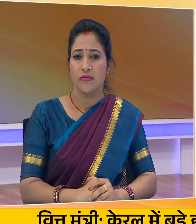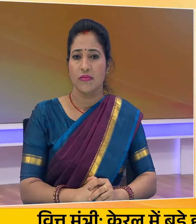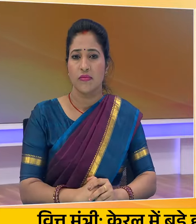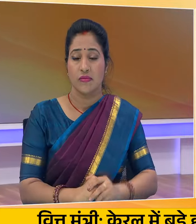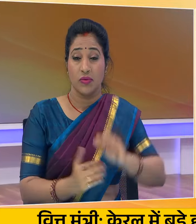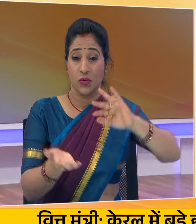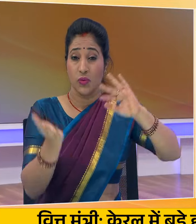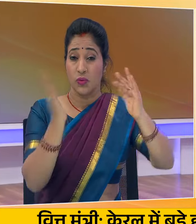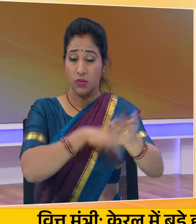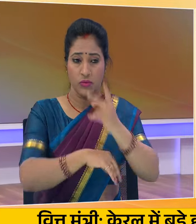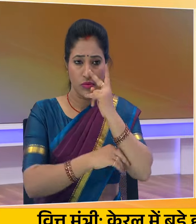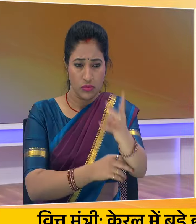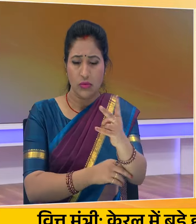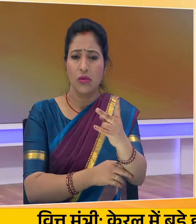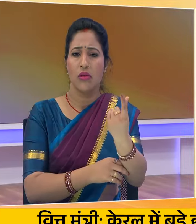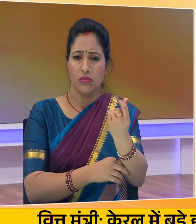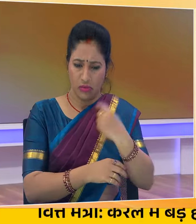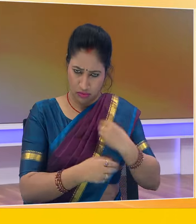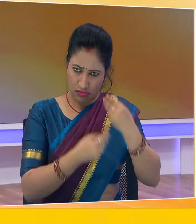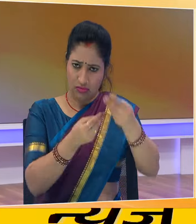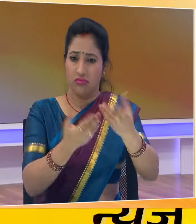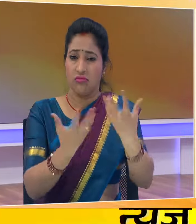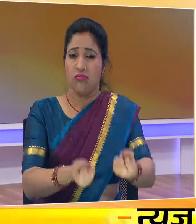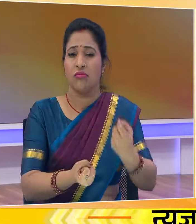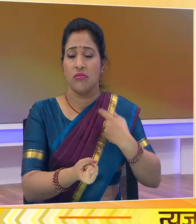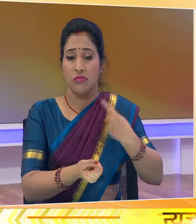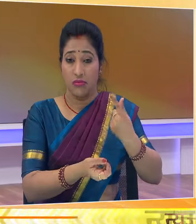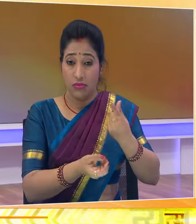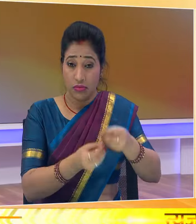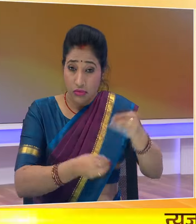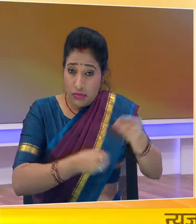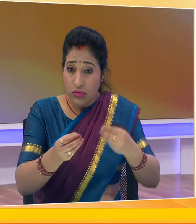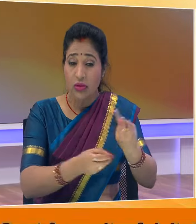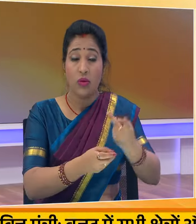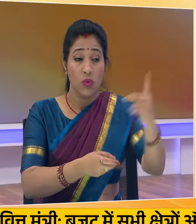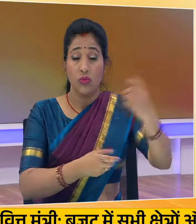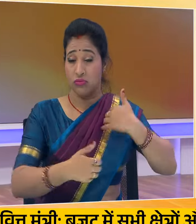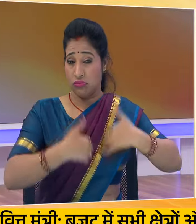दुनिया भर के इन्वेस्टर्स यहां आने के लिए लालायित है।